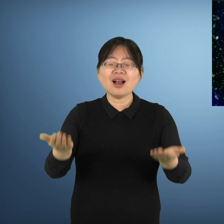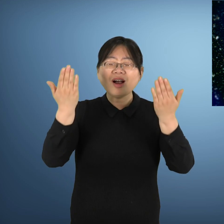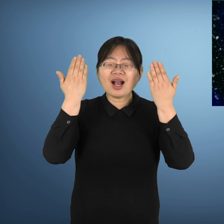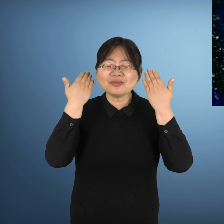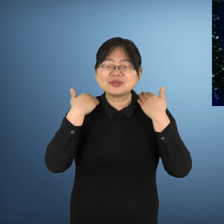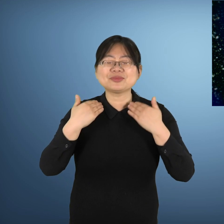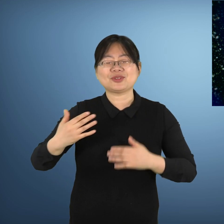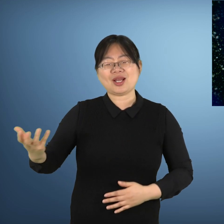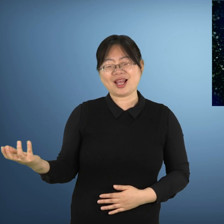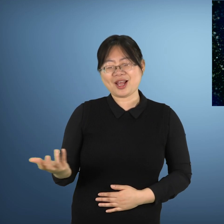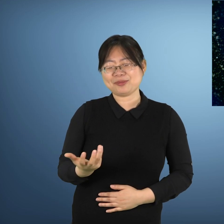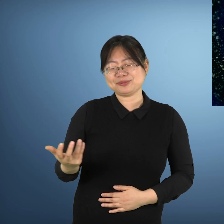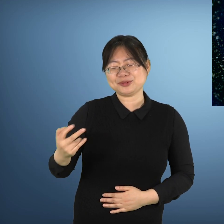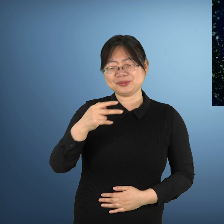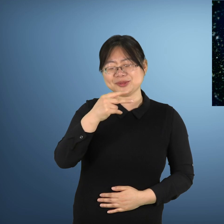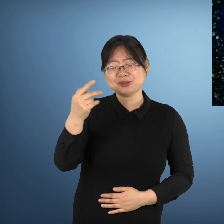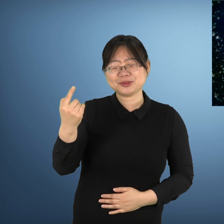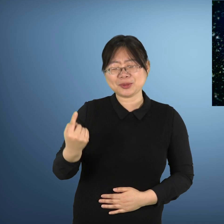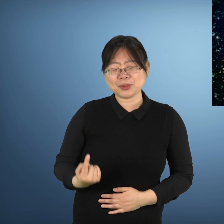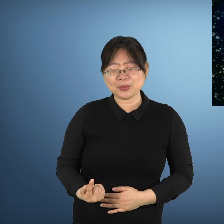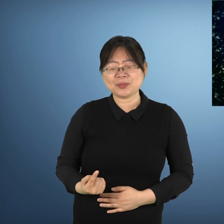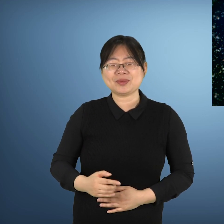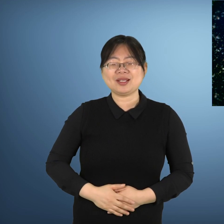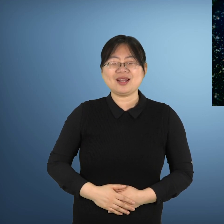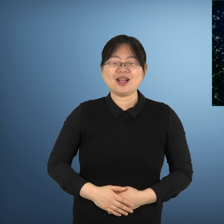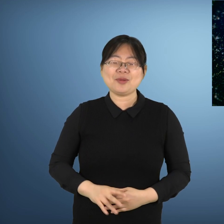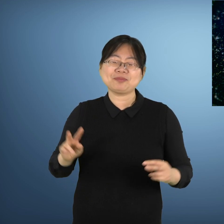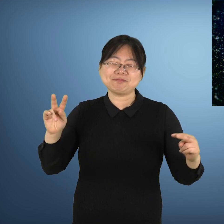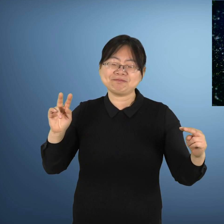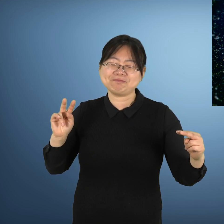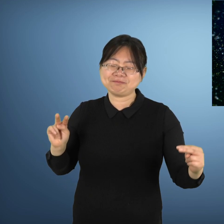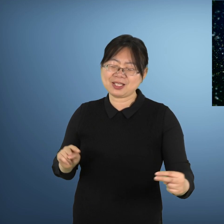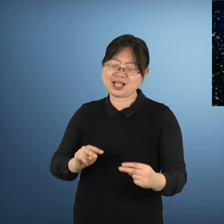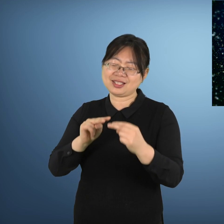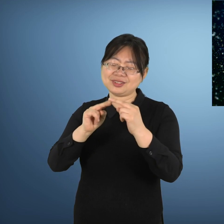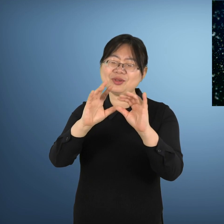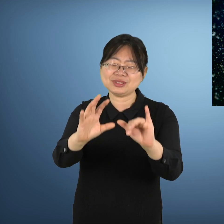지나간 아픔도 마주할